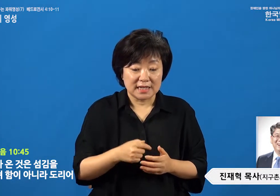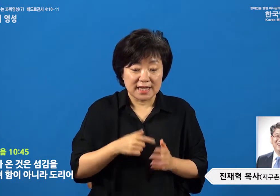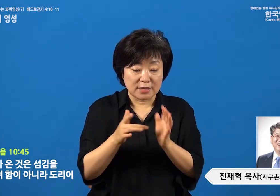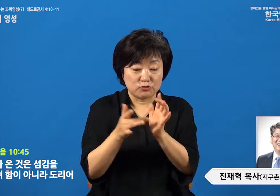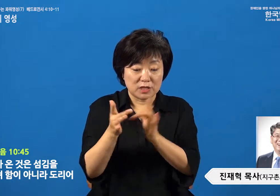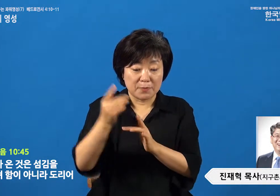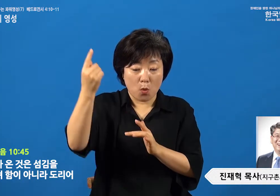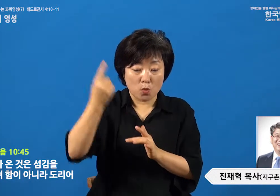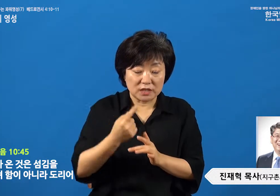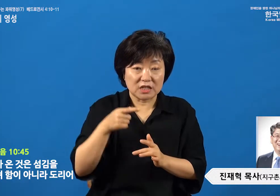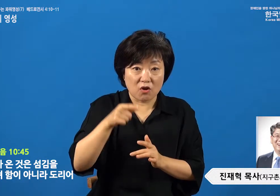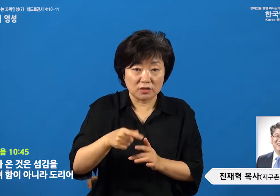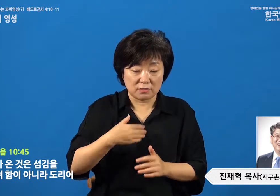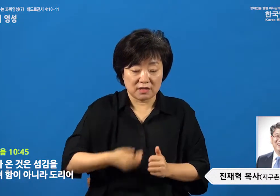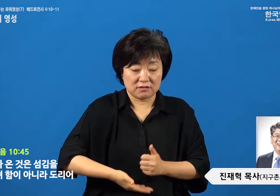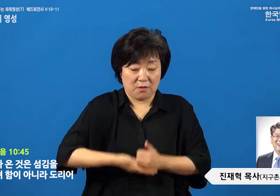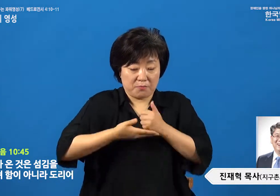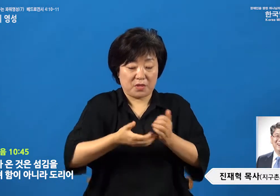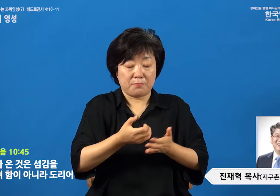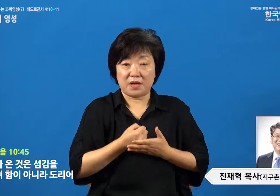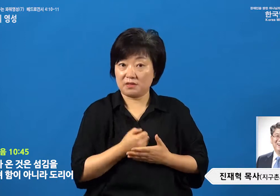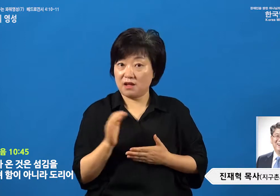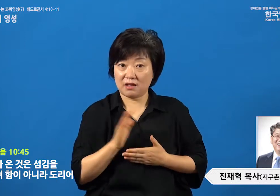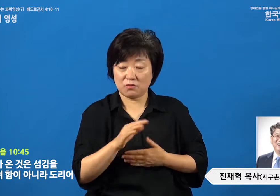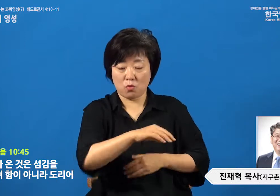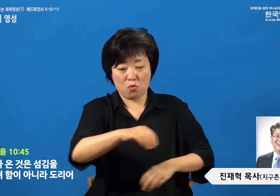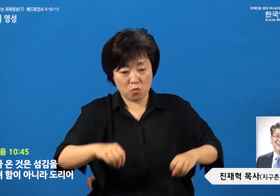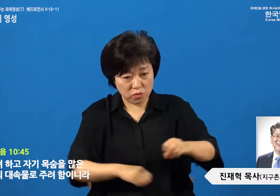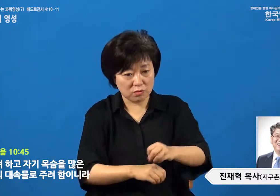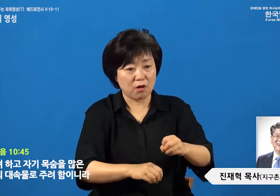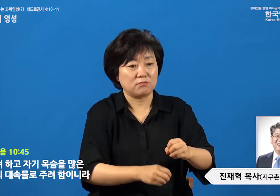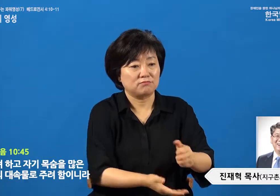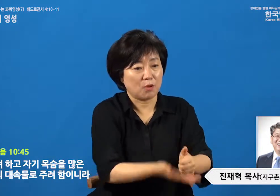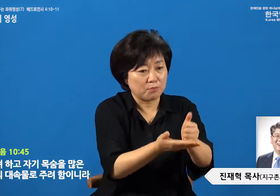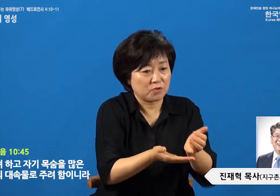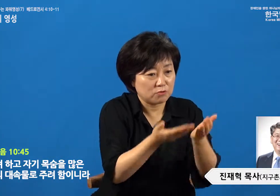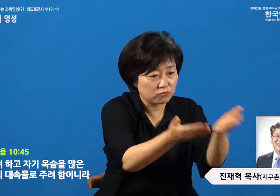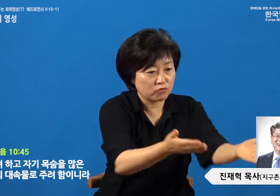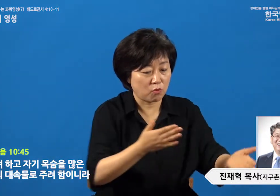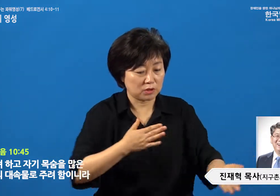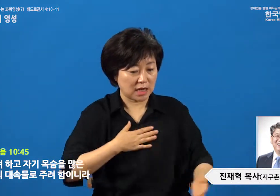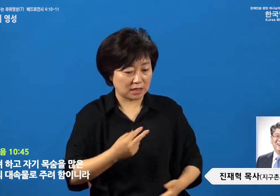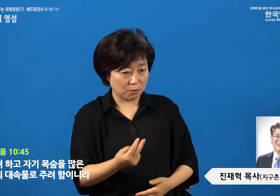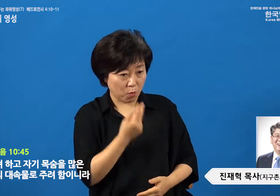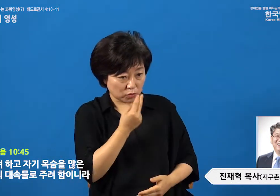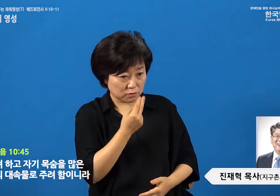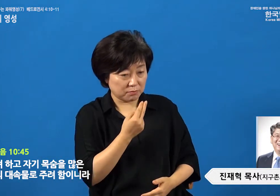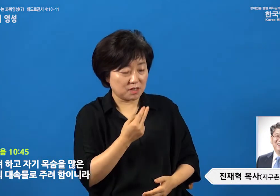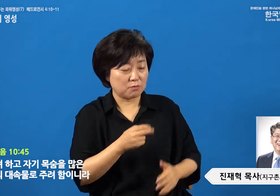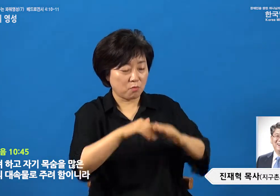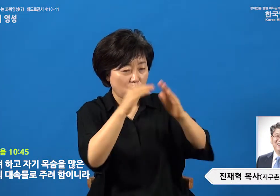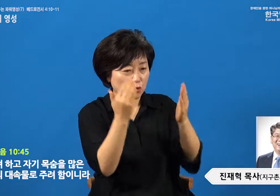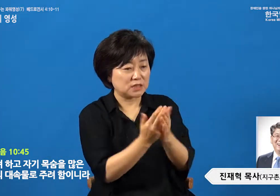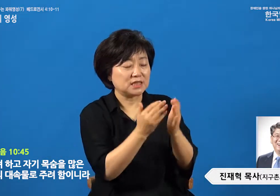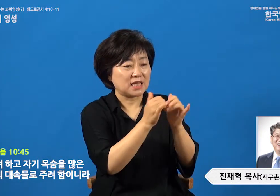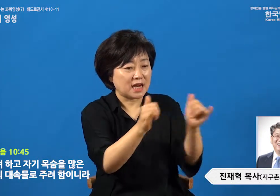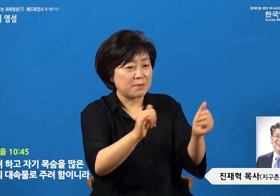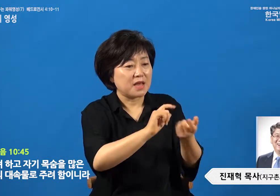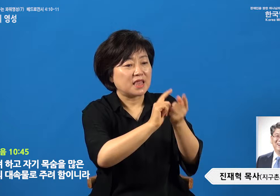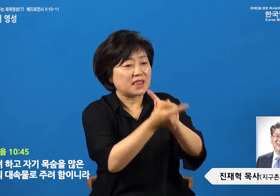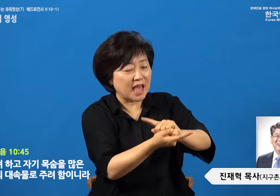섬김을 받으려 함이 아니라 도리어 섬기려 하고 자기 목숨을 많은 사람의 대속물로 주려